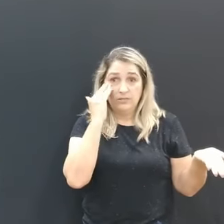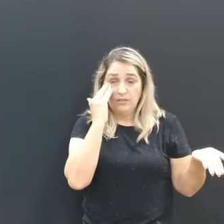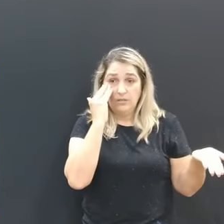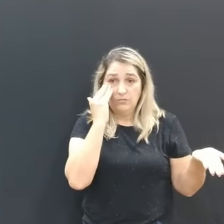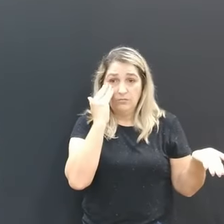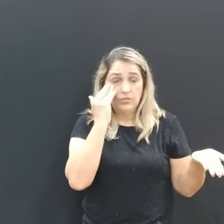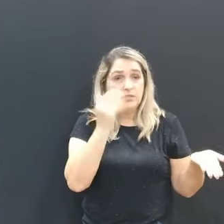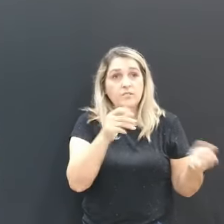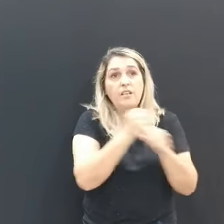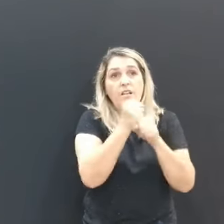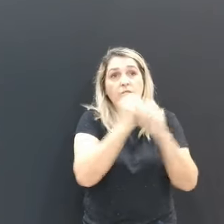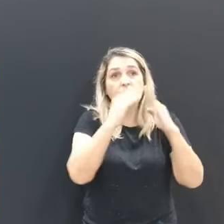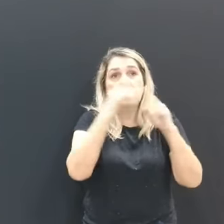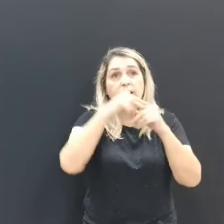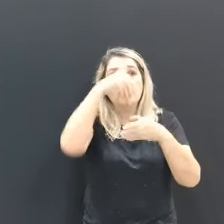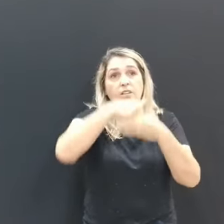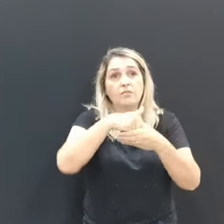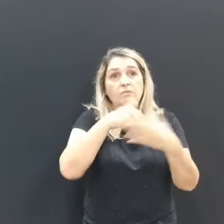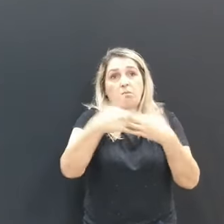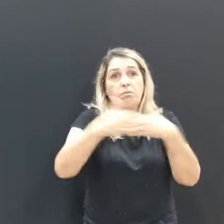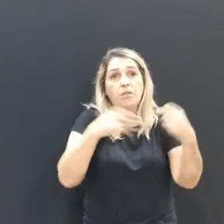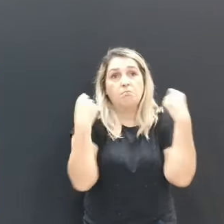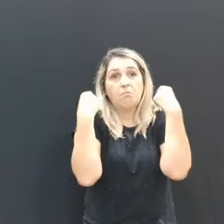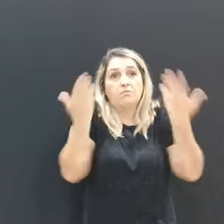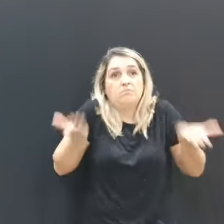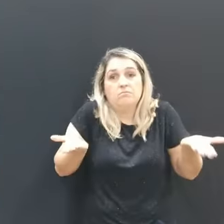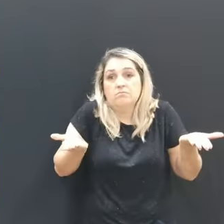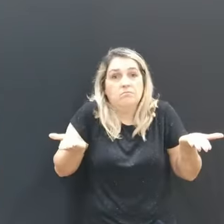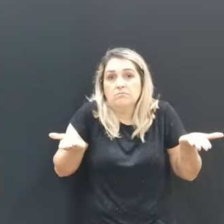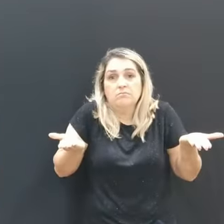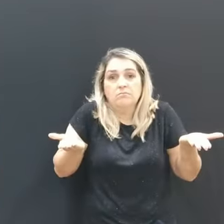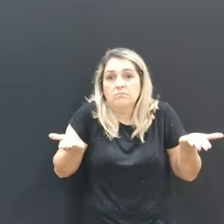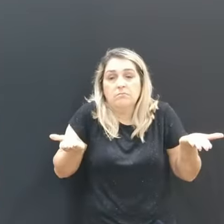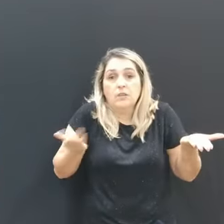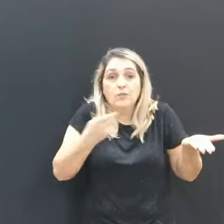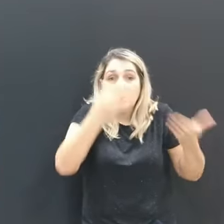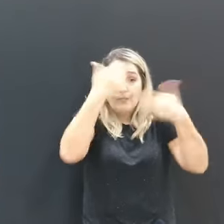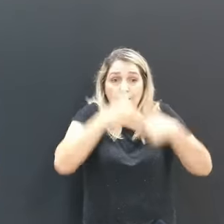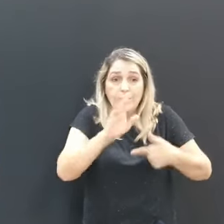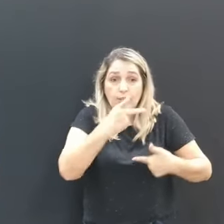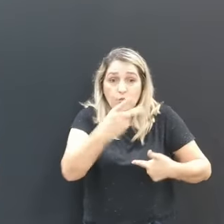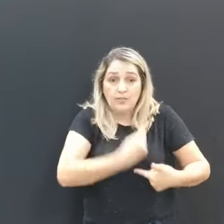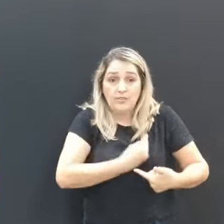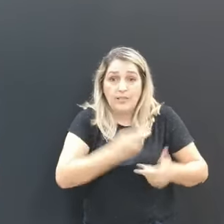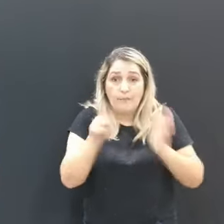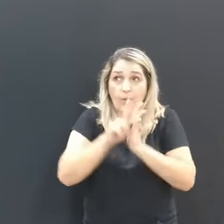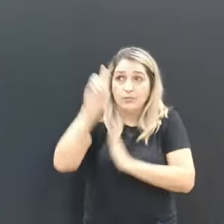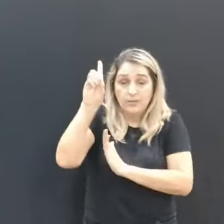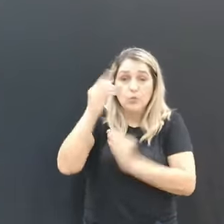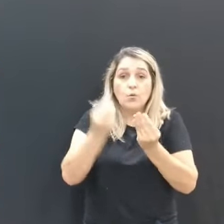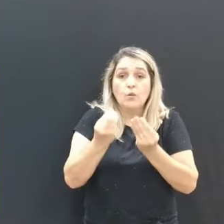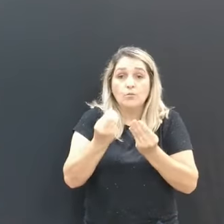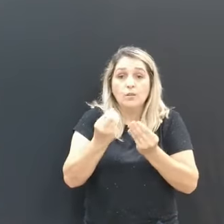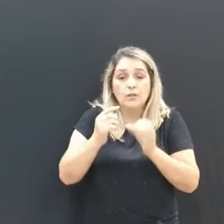coisa, entendeu? Né? São anos e anos que eu estou dentro da igreja, que eu estou praticando, né?